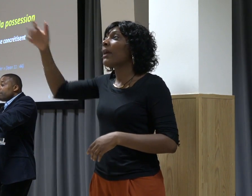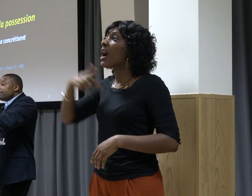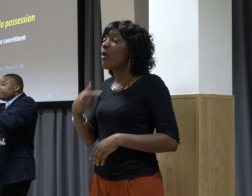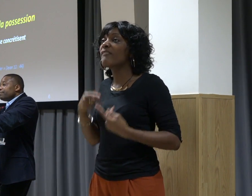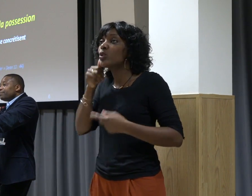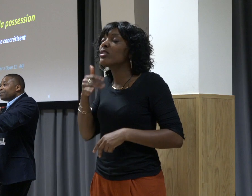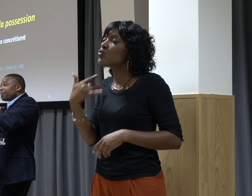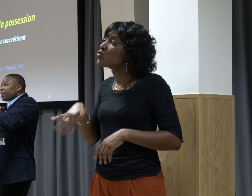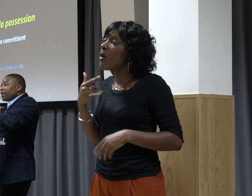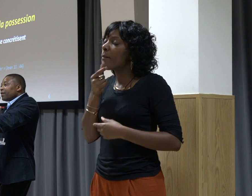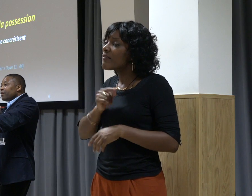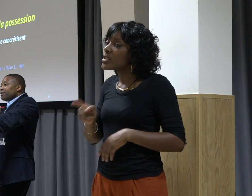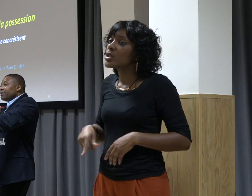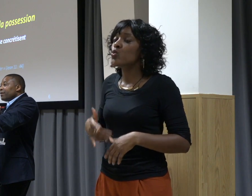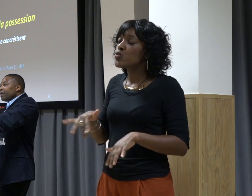jours,